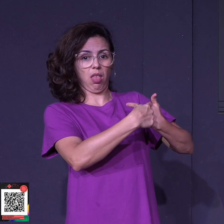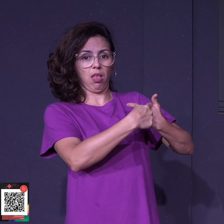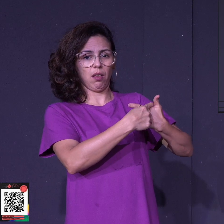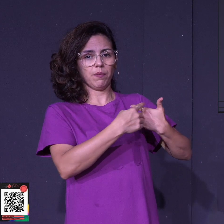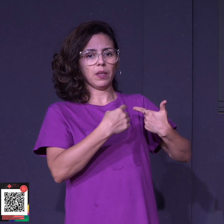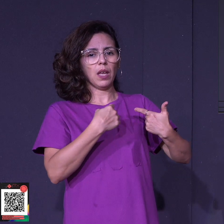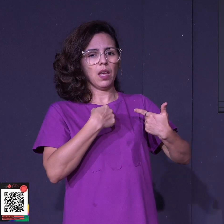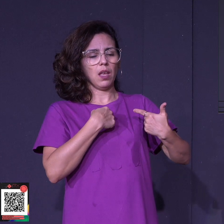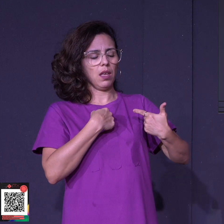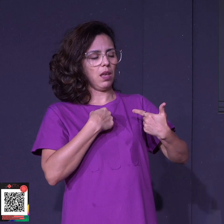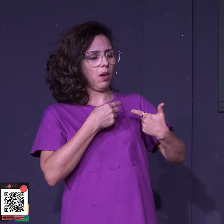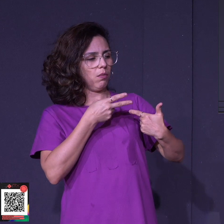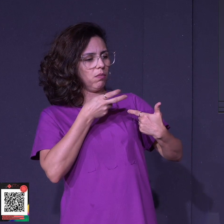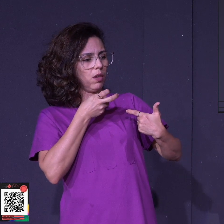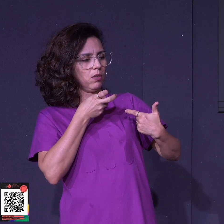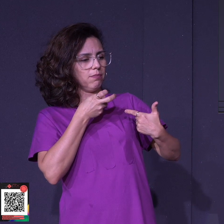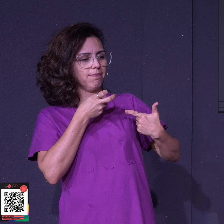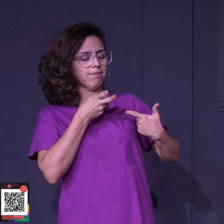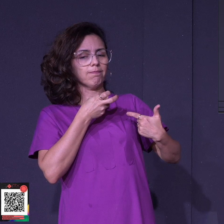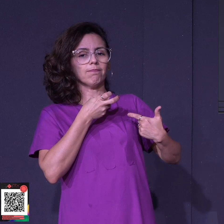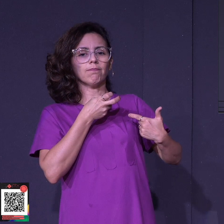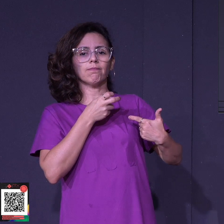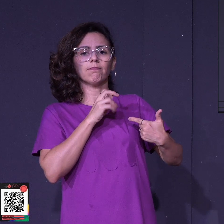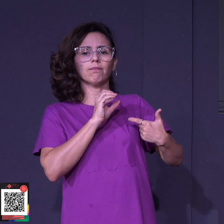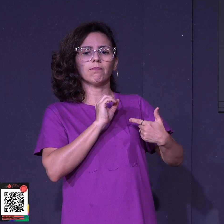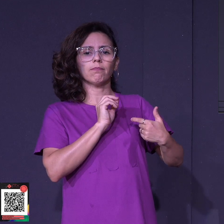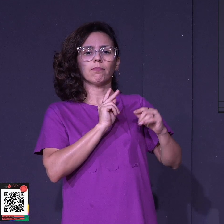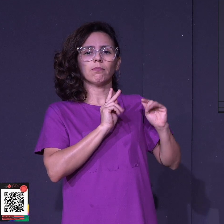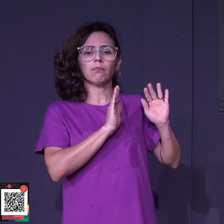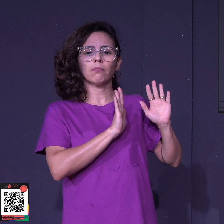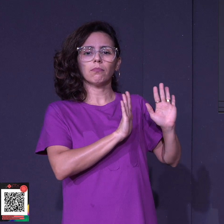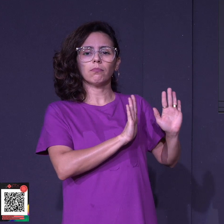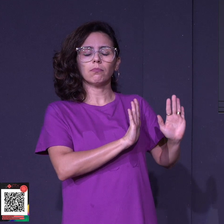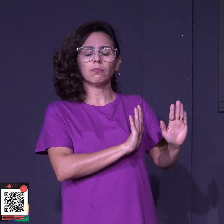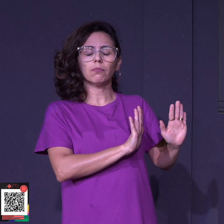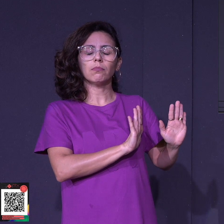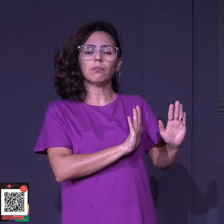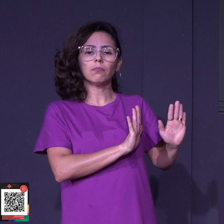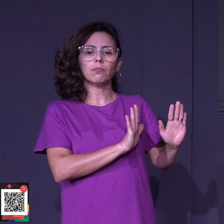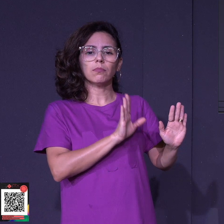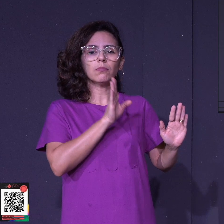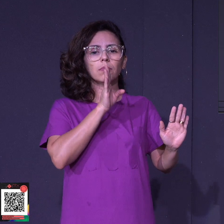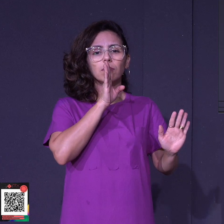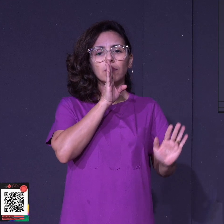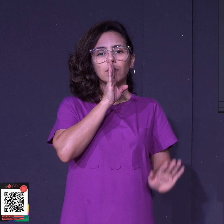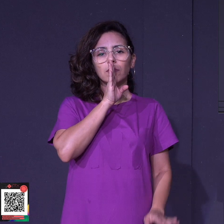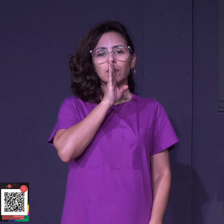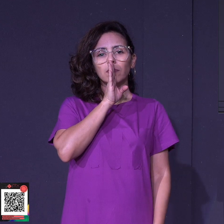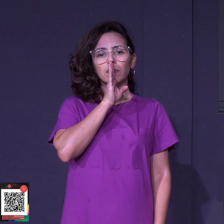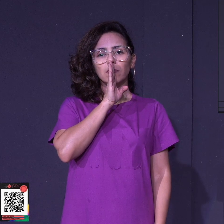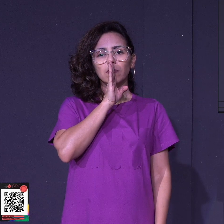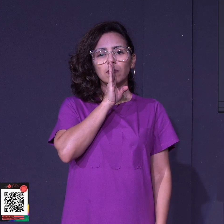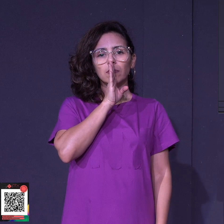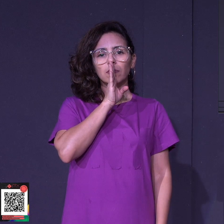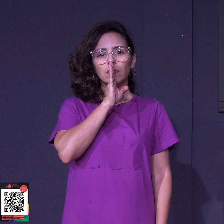Muitas pessoas, sem dúvida, ao ouvir um ensinamento desse, se perguntam: por que eu deveria agir dessa